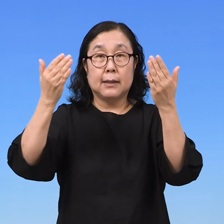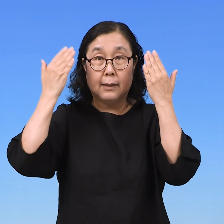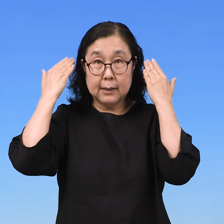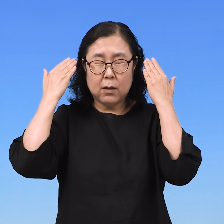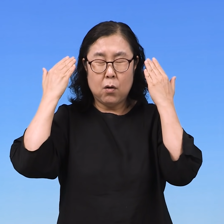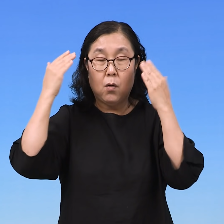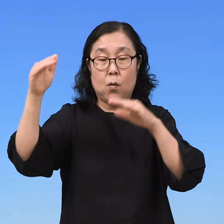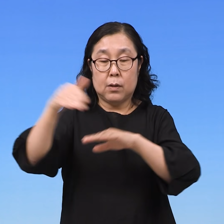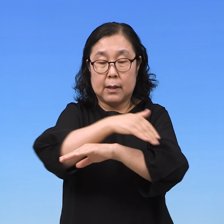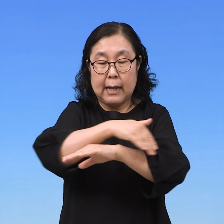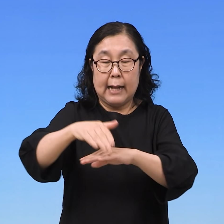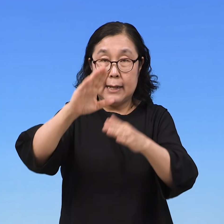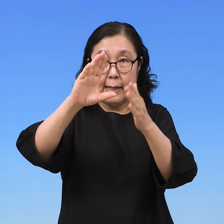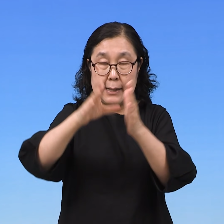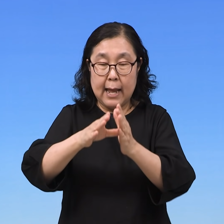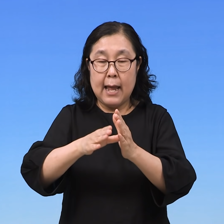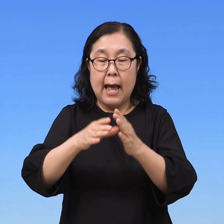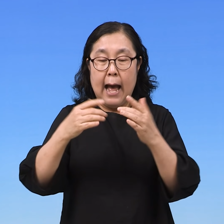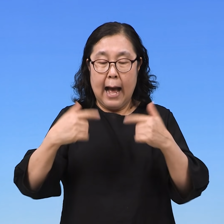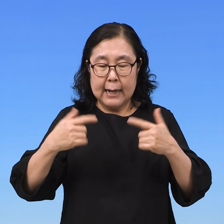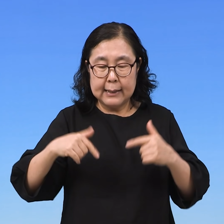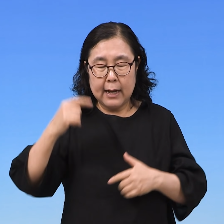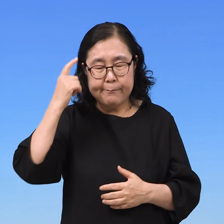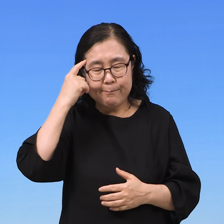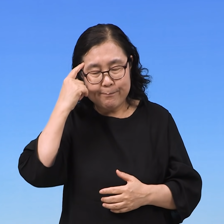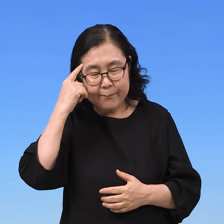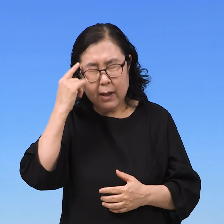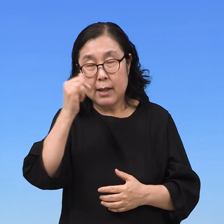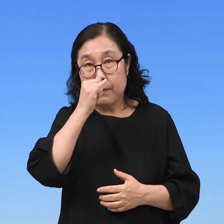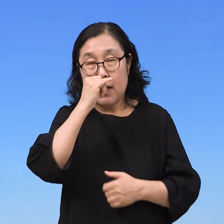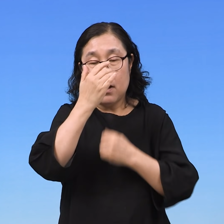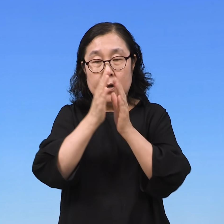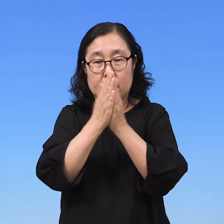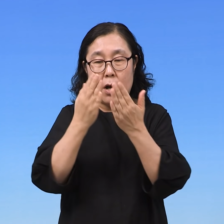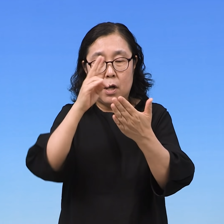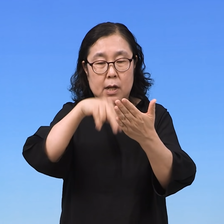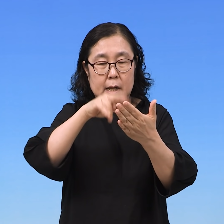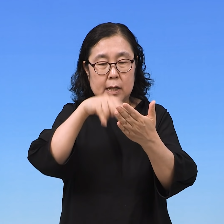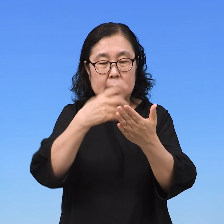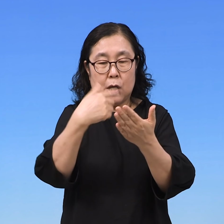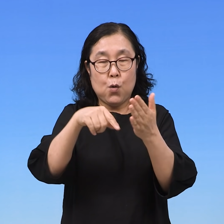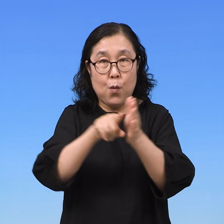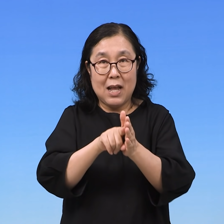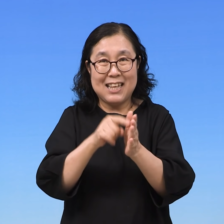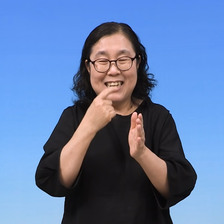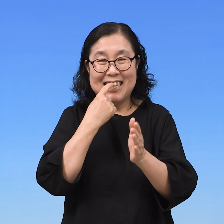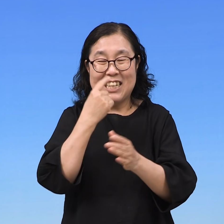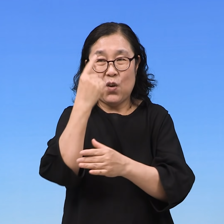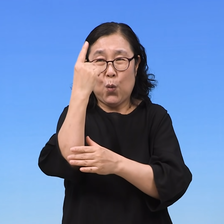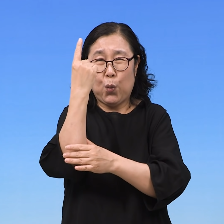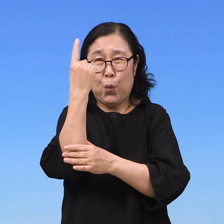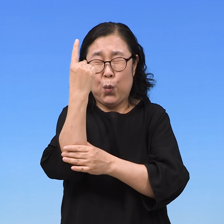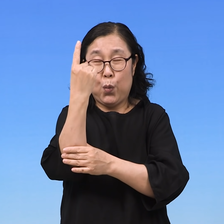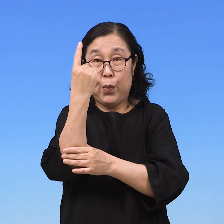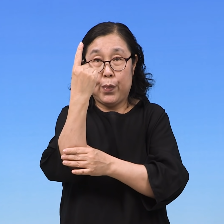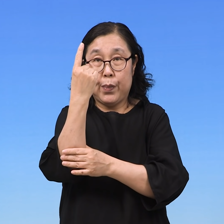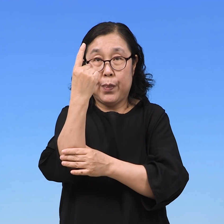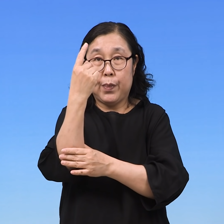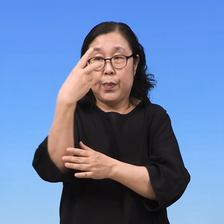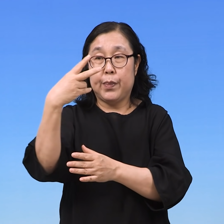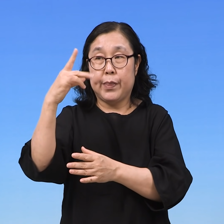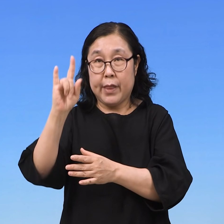때 크리스천으로서 제 마음에서 독배가 든 게 하나 있습니다. 성경을 읽기 위해 촛대를 훔쳐서는 안